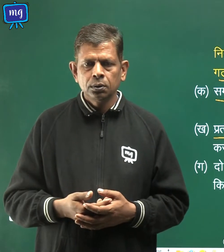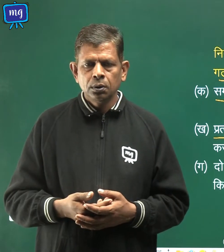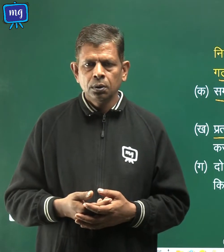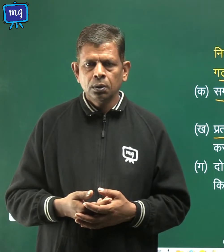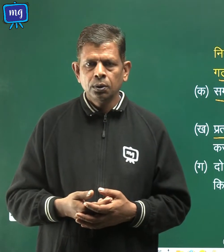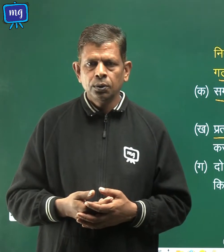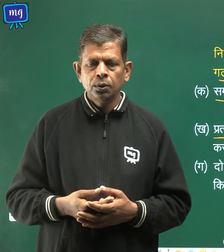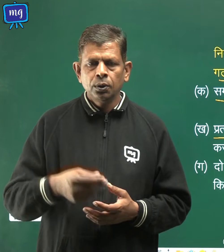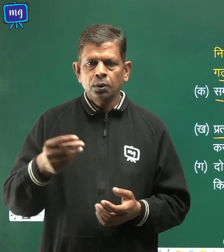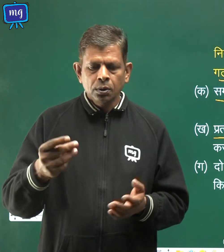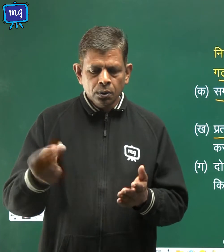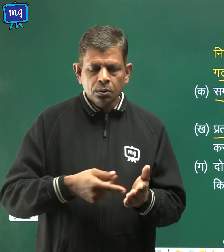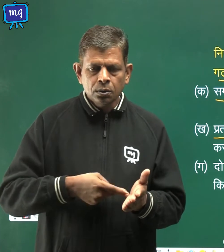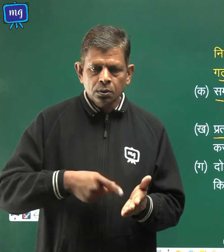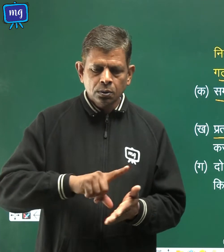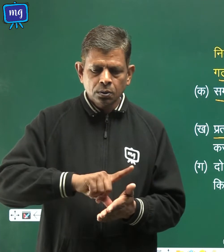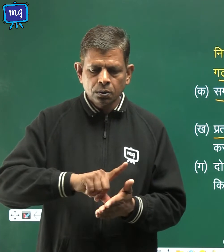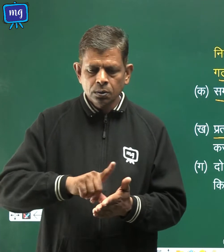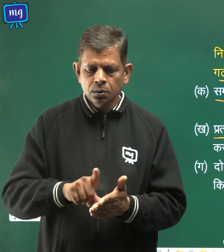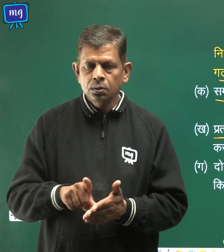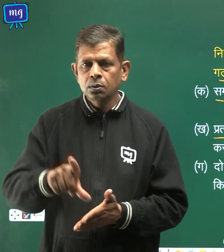नियत चाल से